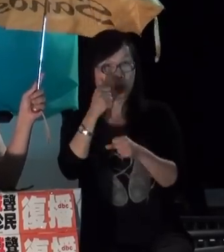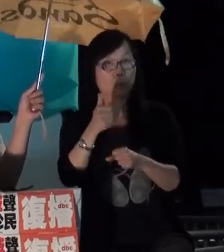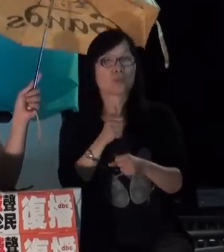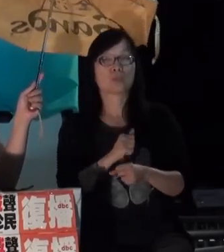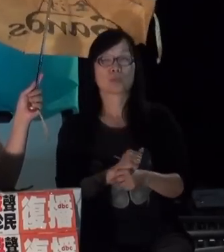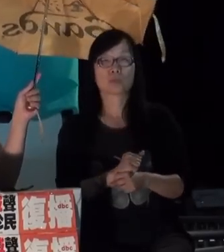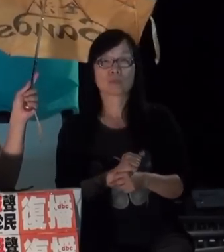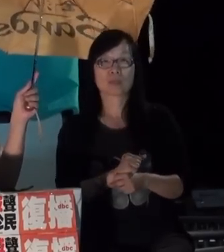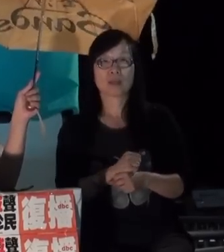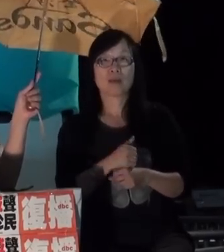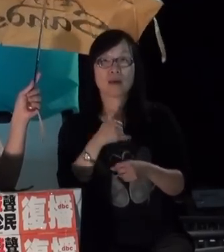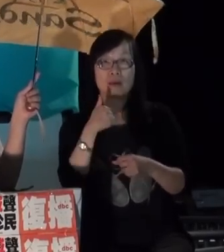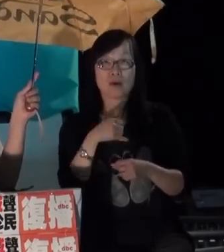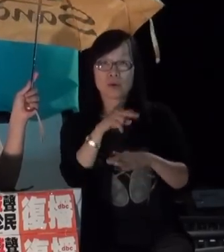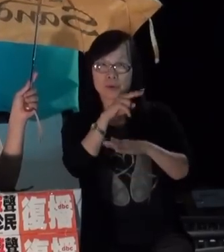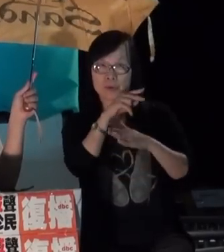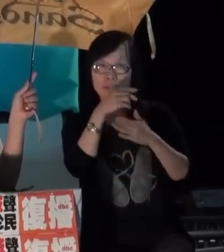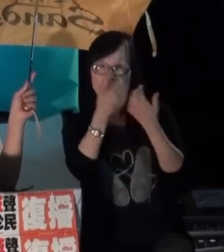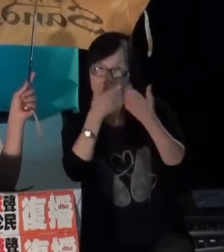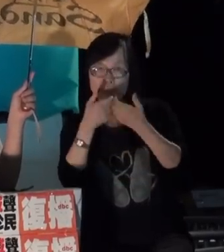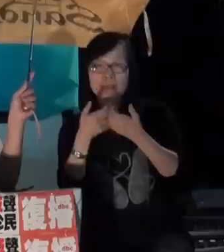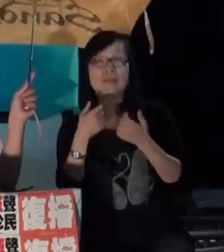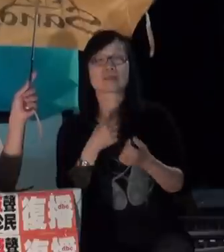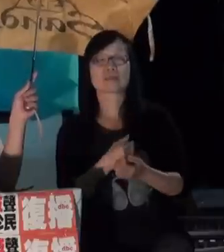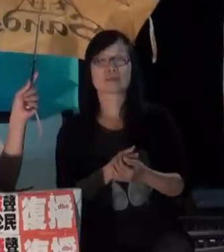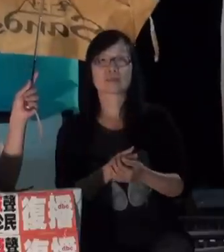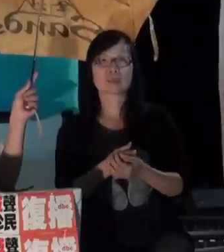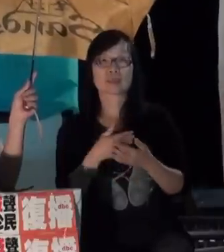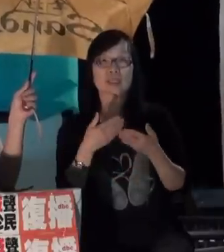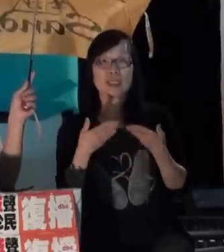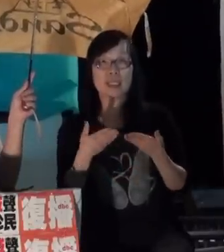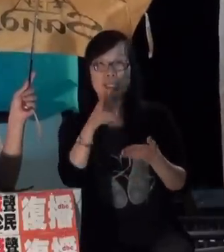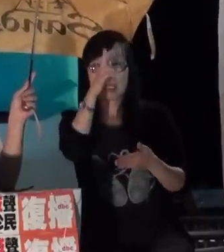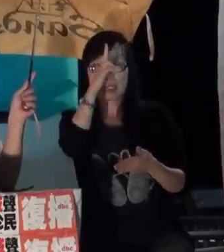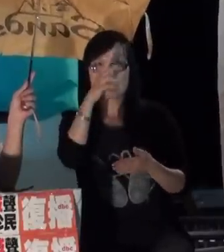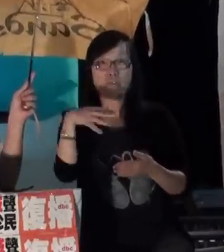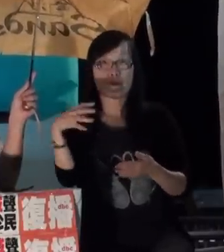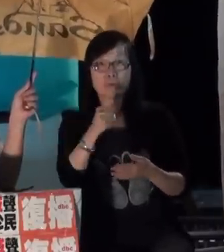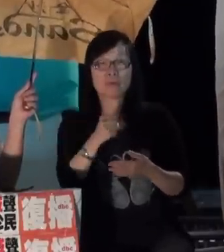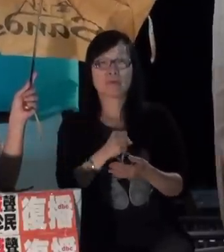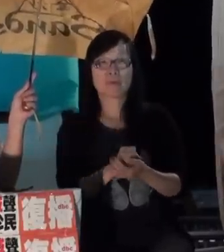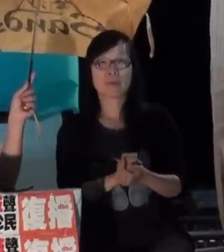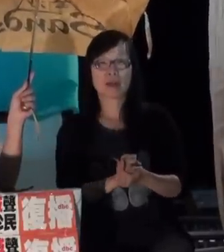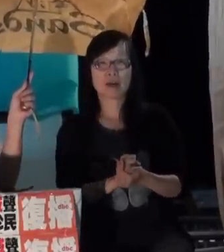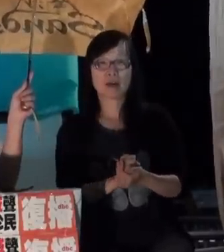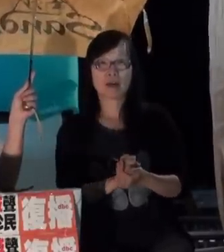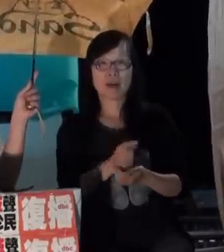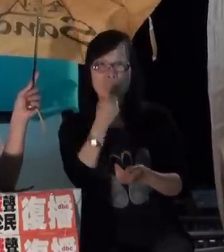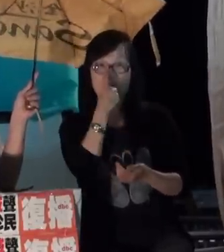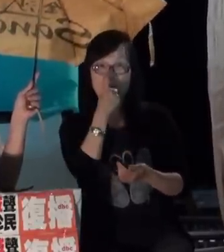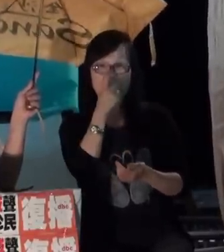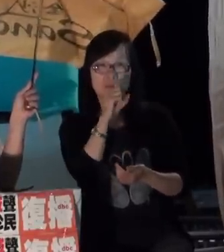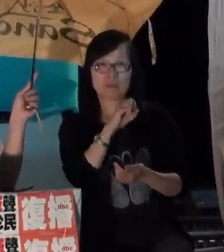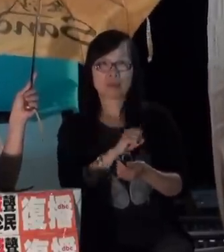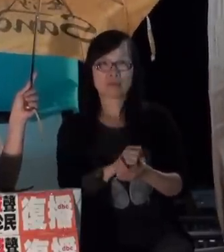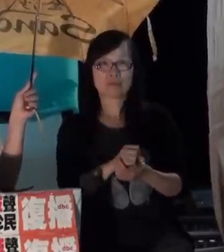工具。是這樣去量度的嘛，現在特區政府就不是這樣量度，因為 阿梁仔講嚟講